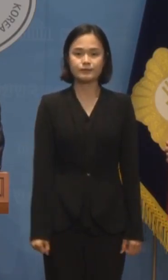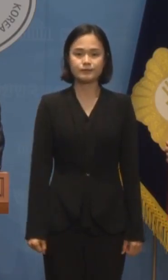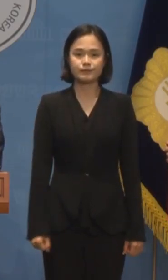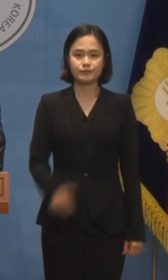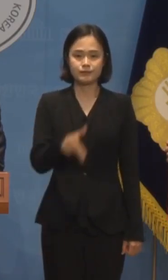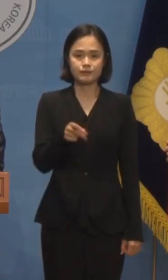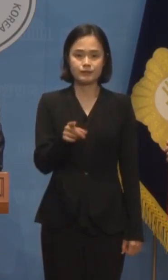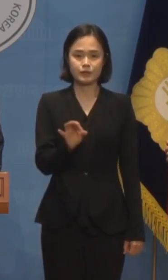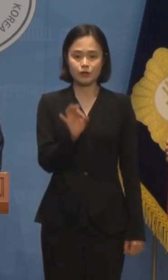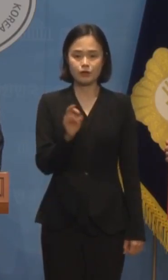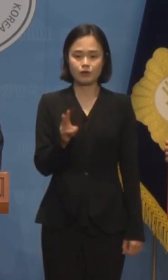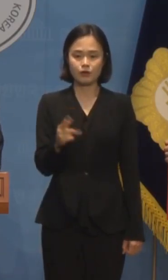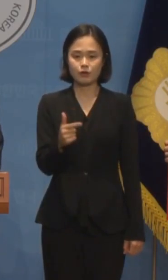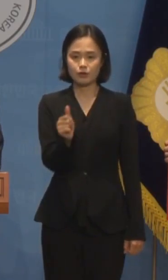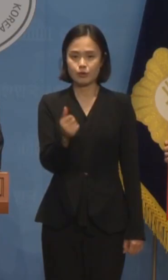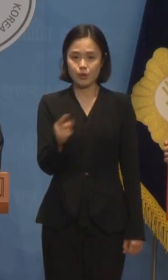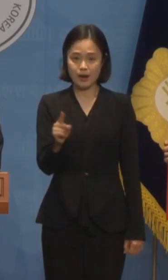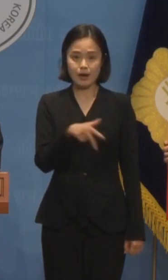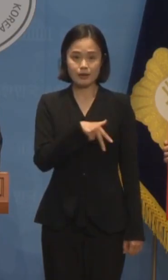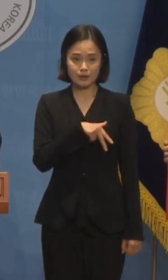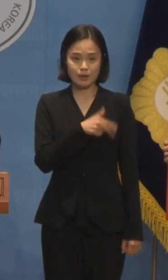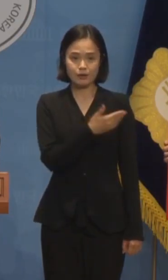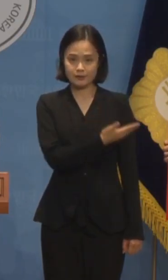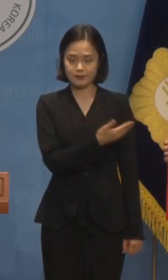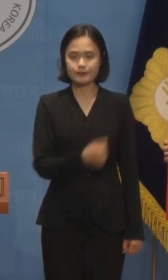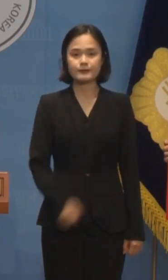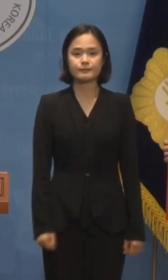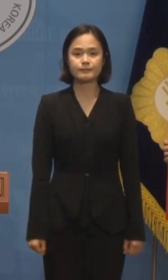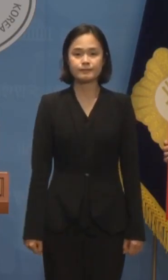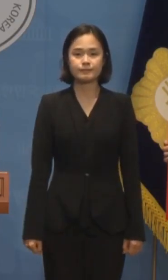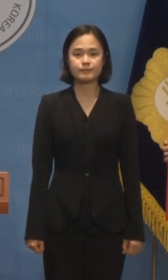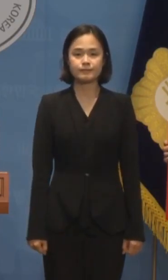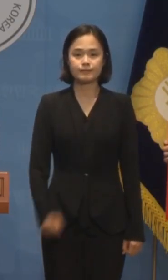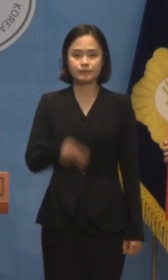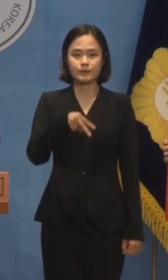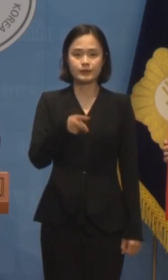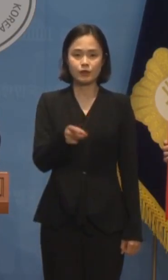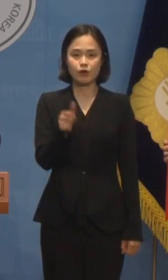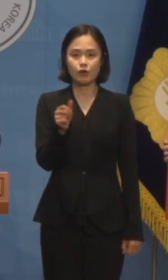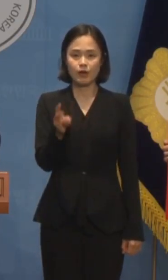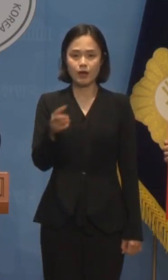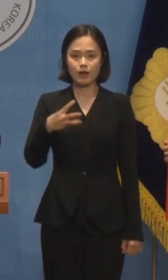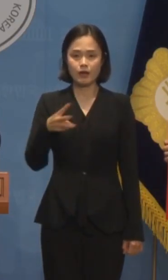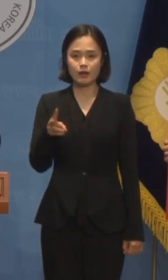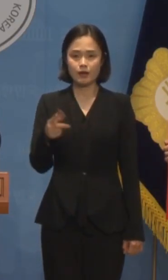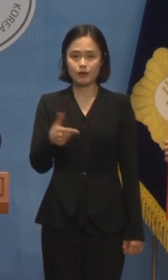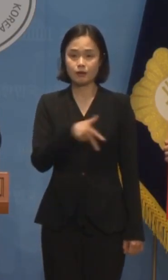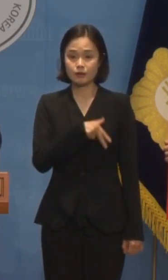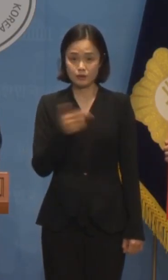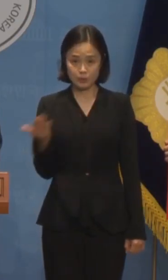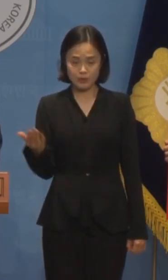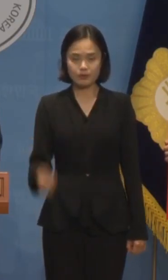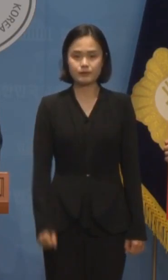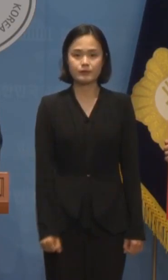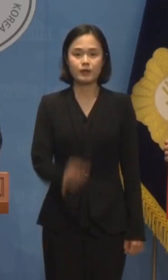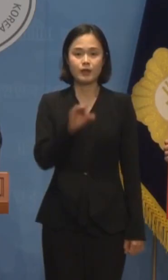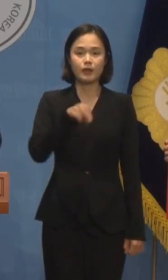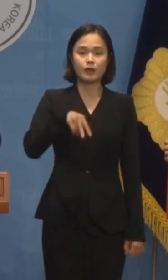정연아 성남시의원이십니다. 성혜련 성남시의원이십니다.